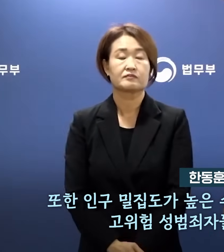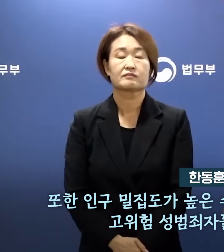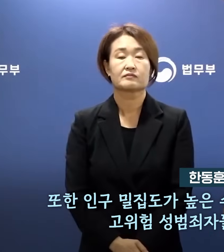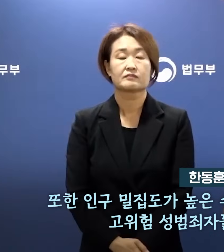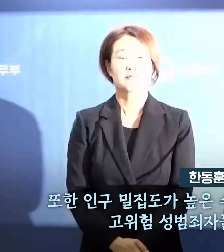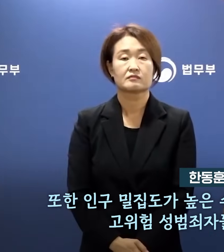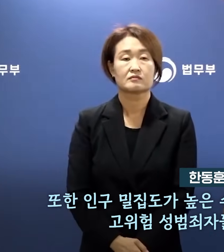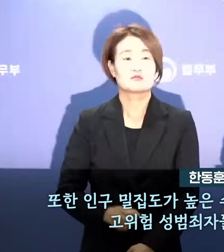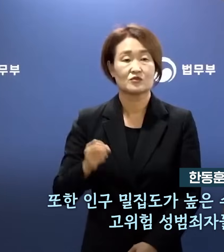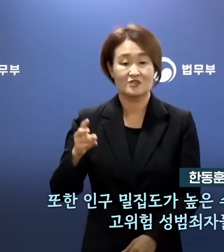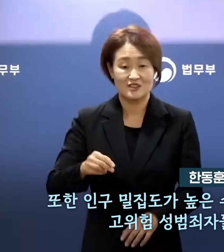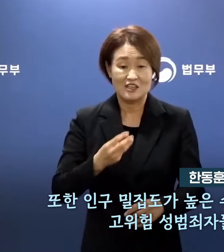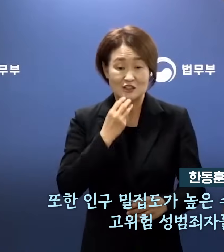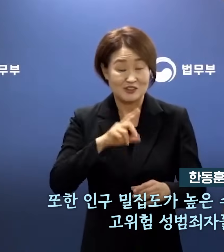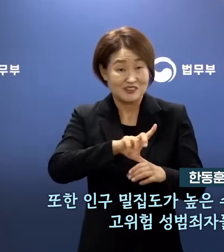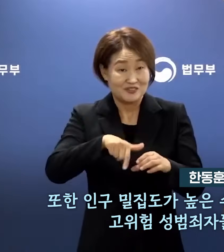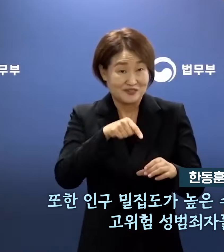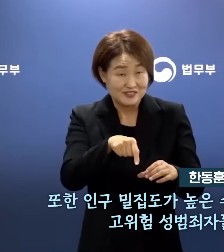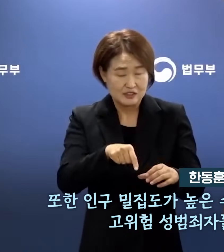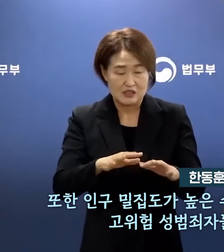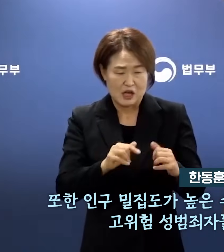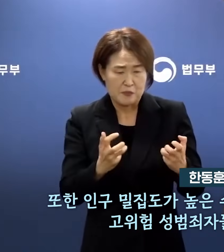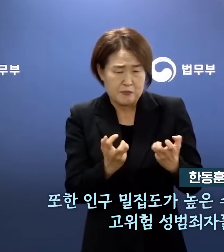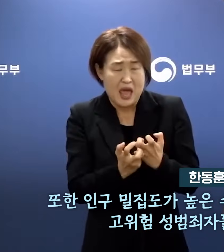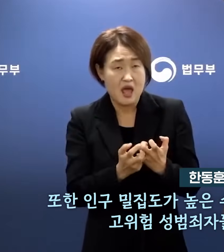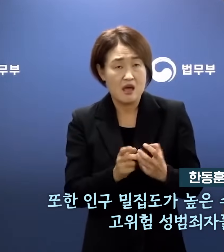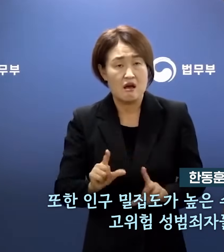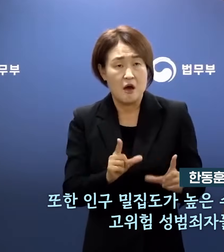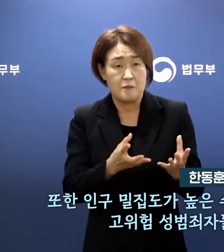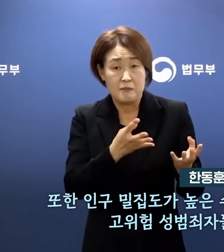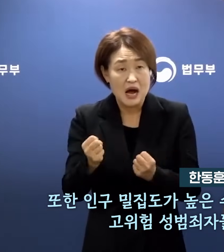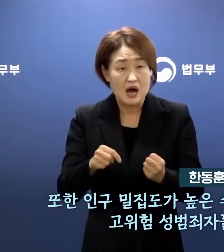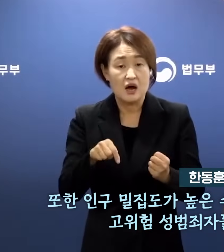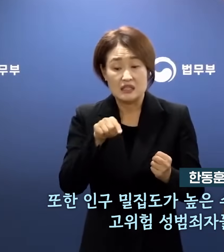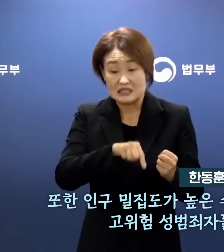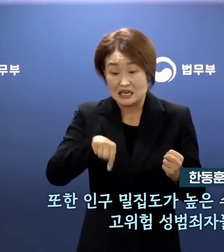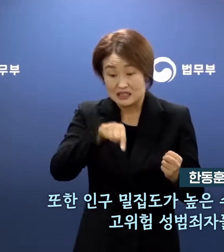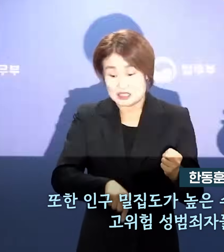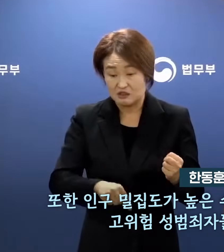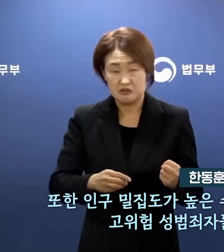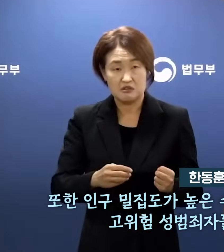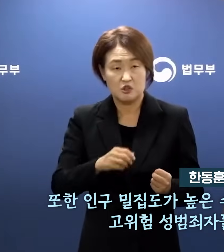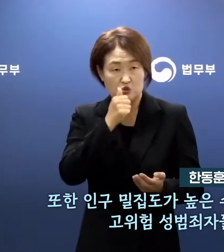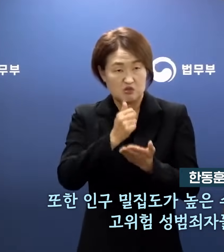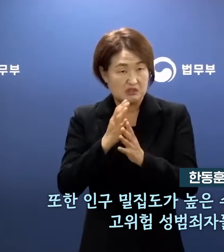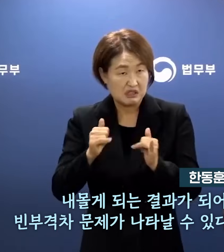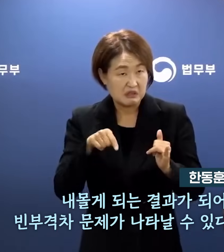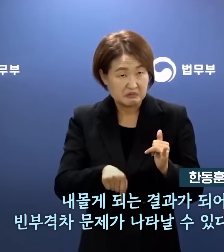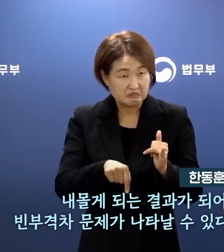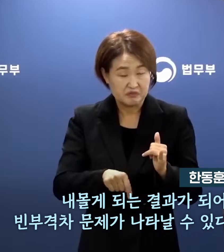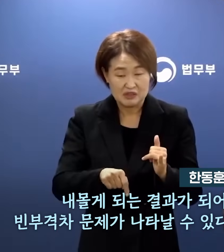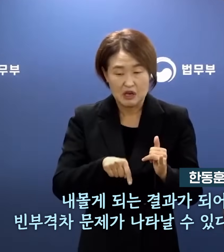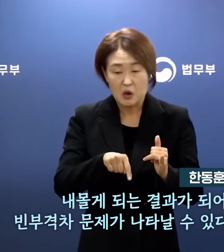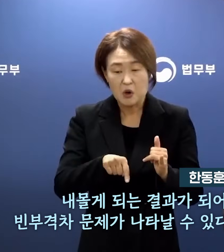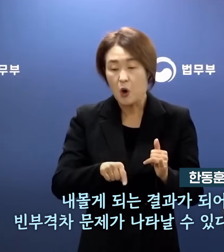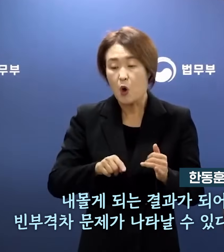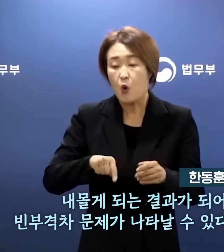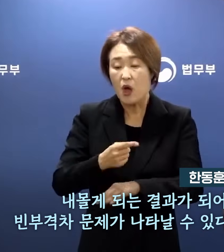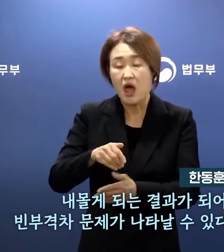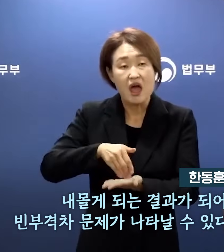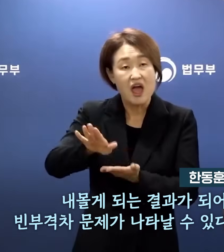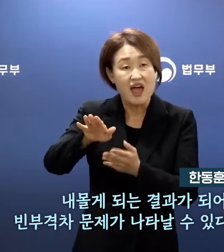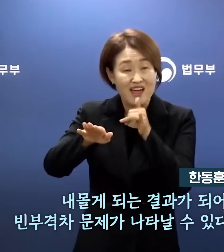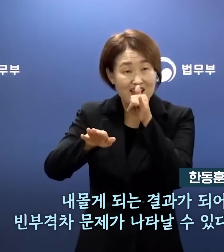또한 인구 밀집도가 높은 수도권과 도심 지역에 거주하는 고위험 성범죄자들을 그 외 지역으로 내몰게 되는 결과가